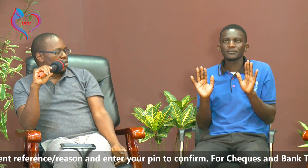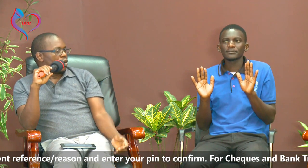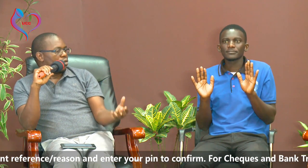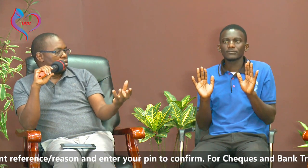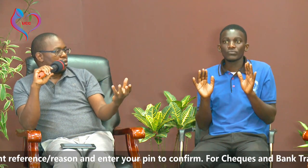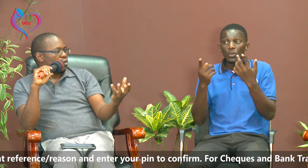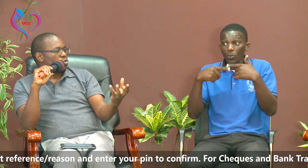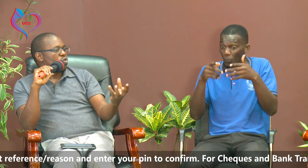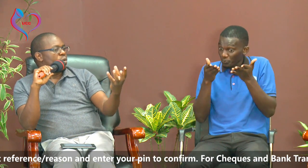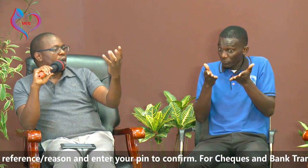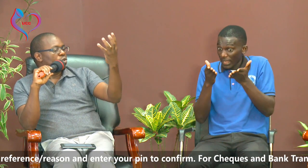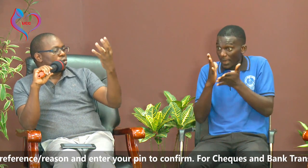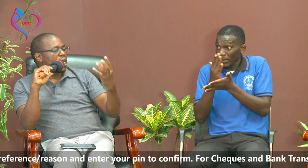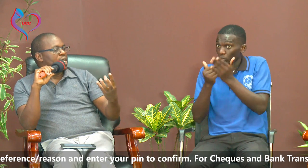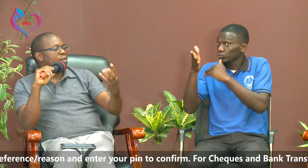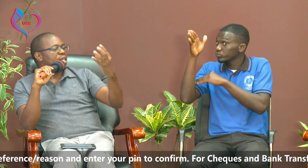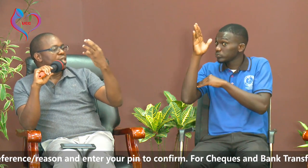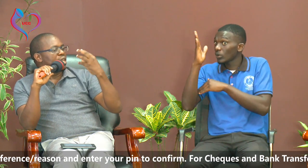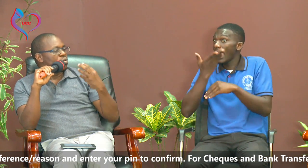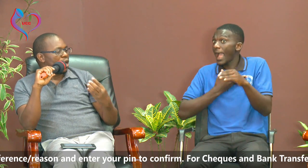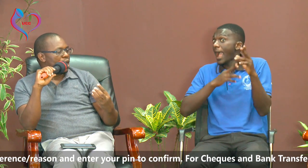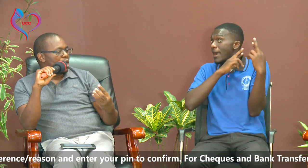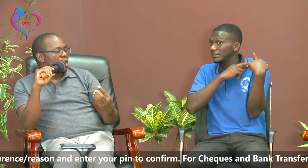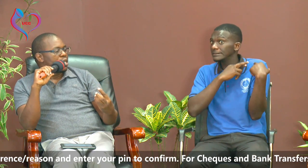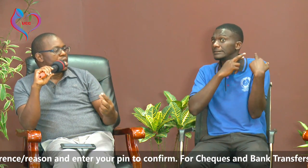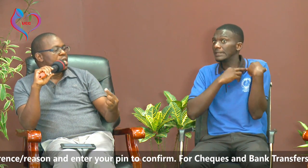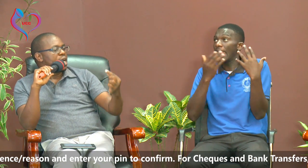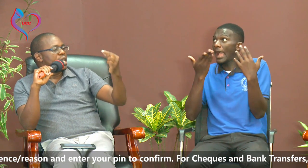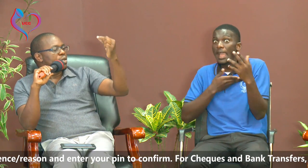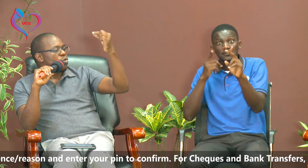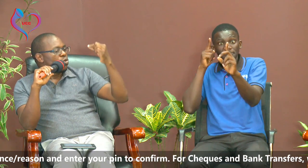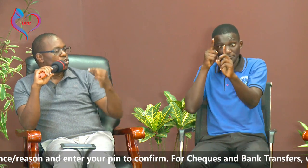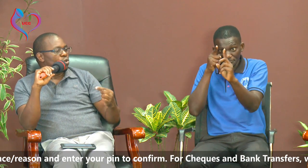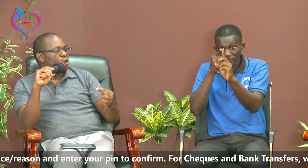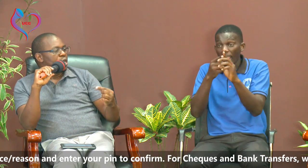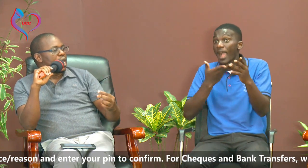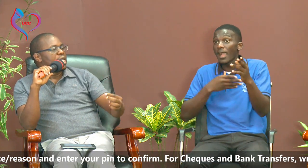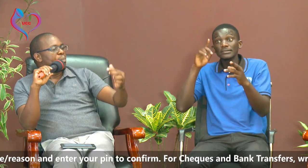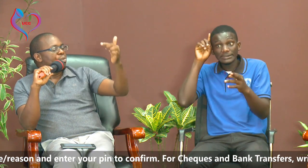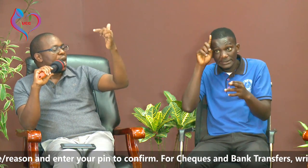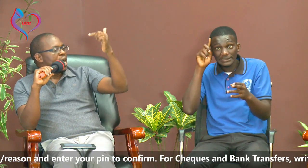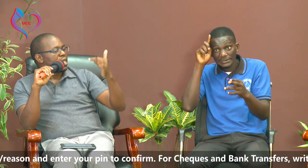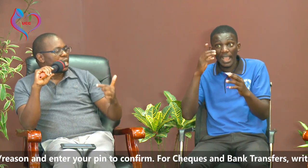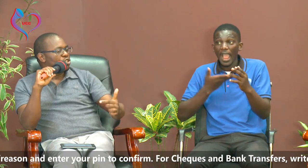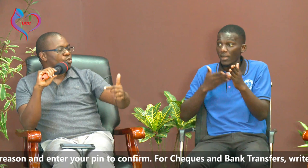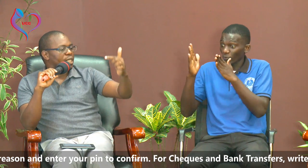tuli wano olw'okuba Katonda alina ebigendererwa yalina ebirowoozo yalina pulaani eri